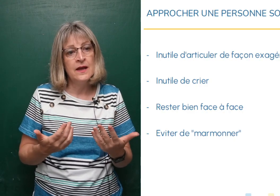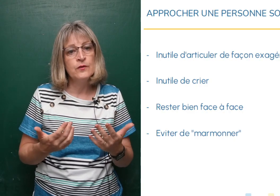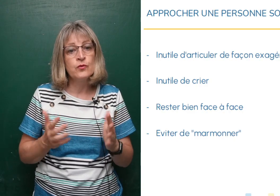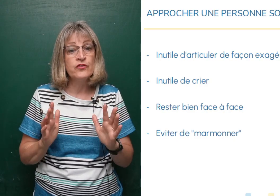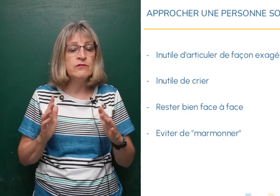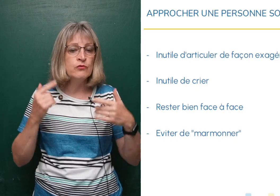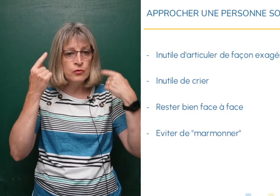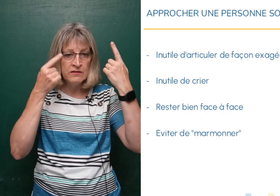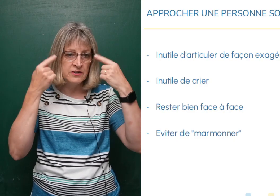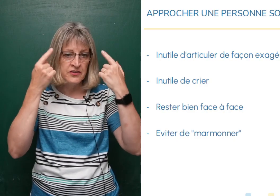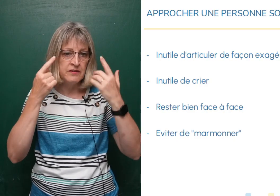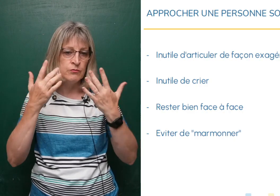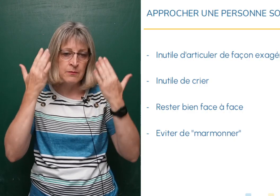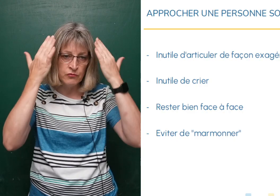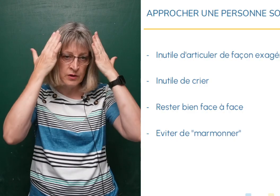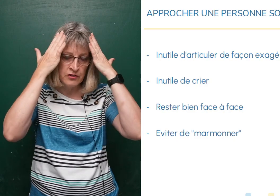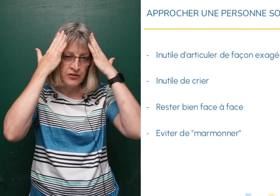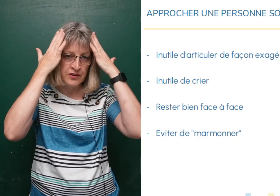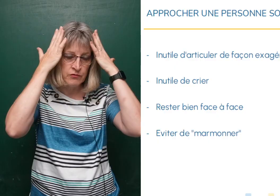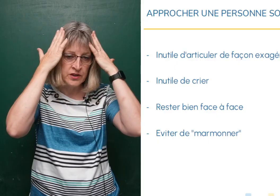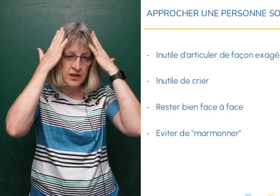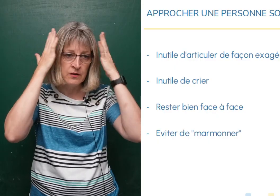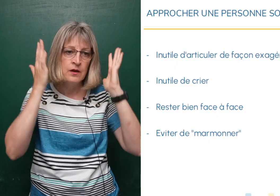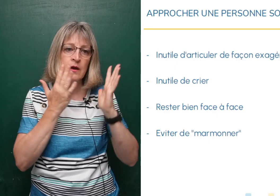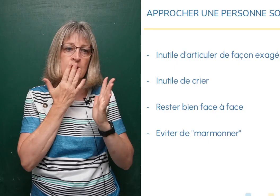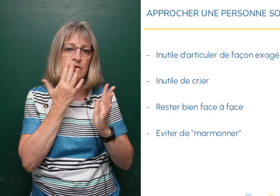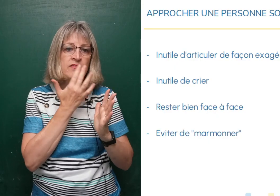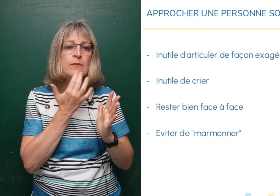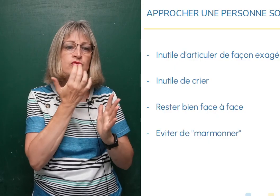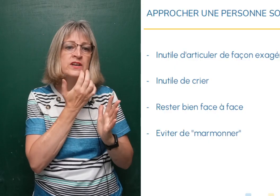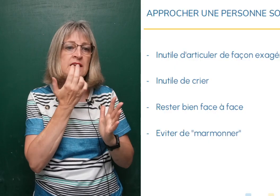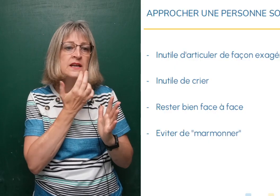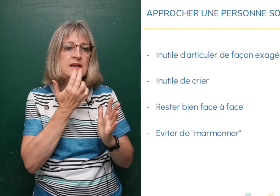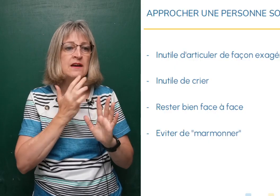Donc, si vous réfléchissez vous-même, vous réfléchissez dans votre tête, sans faire bouger les lèvres.